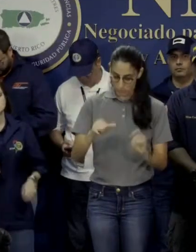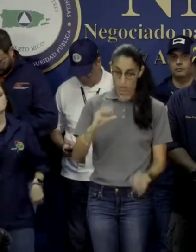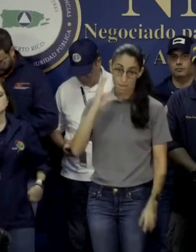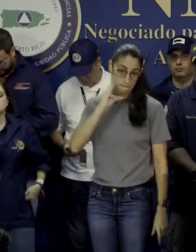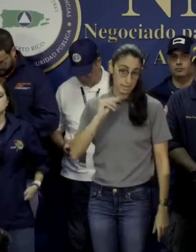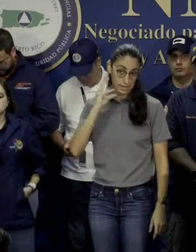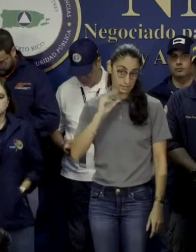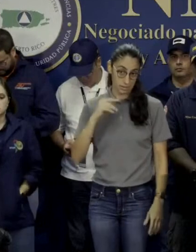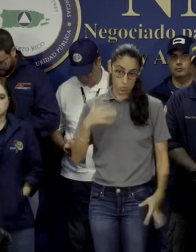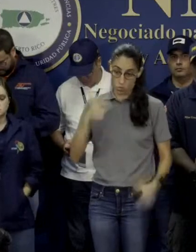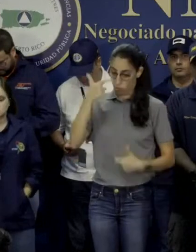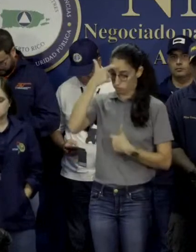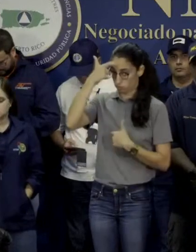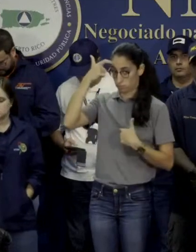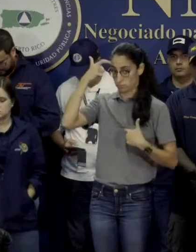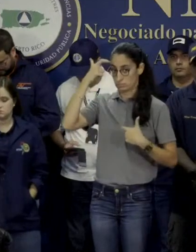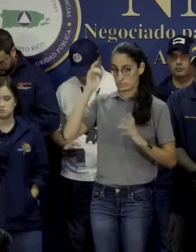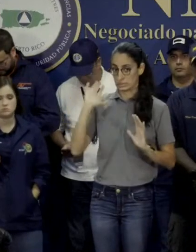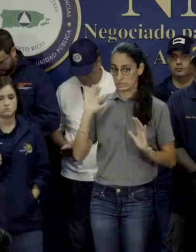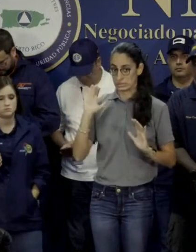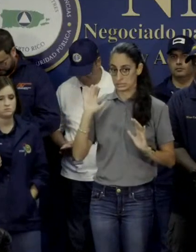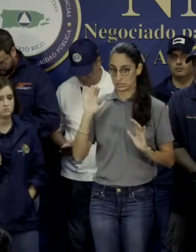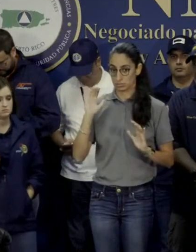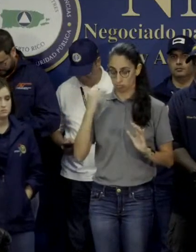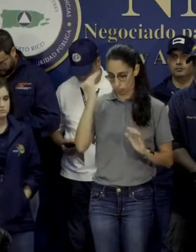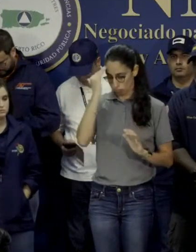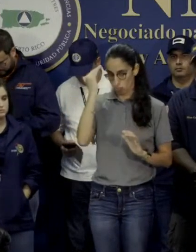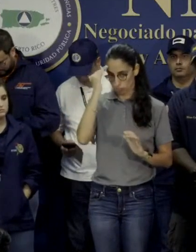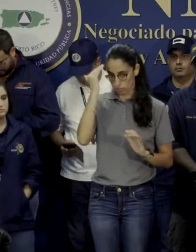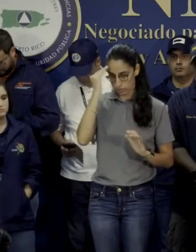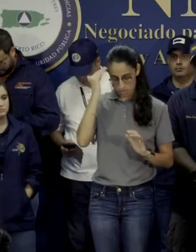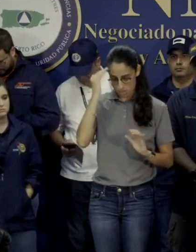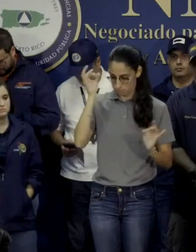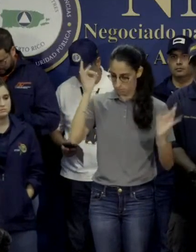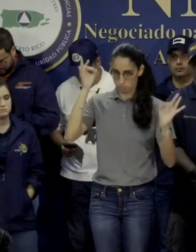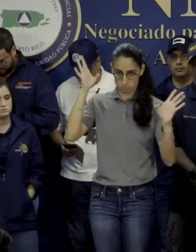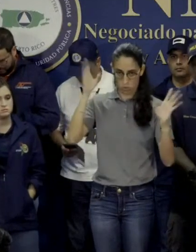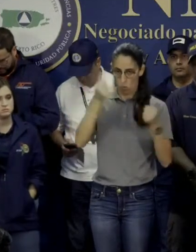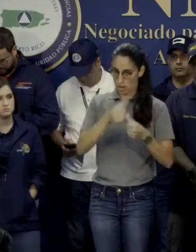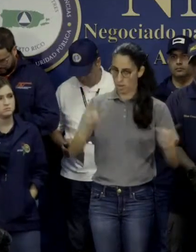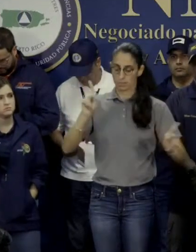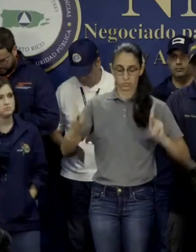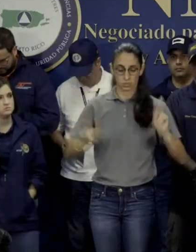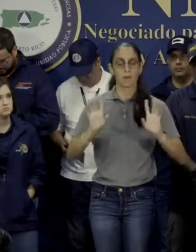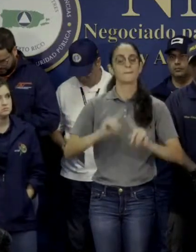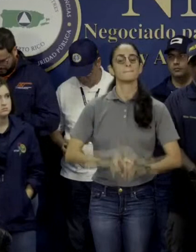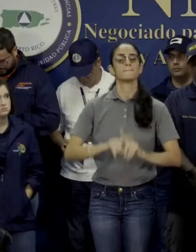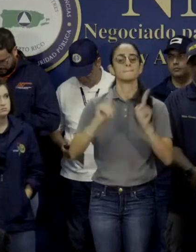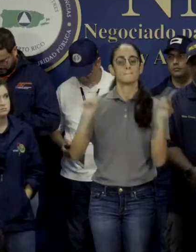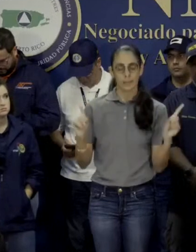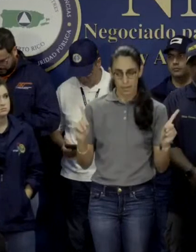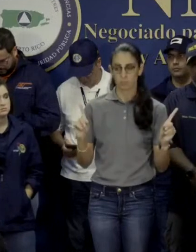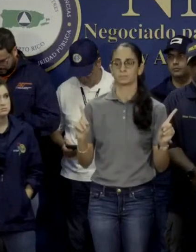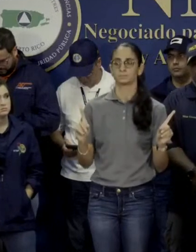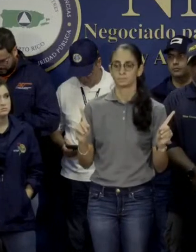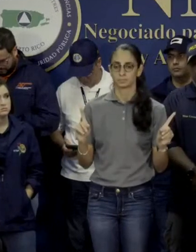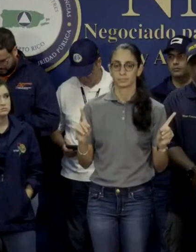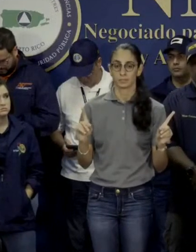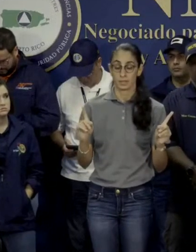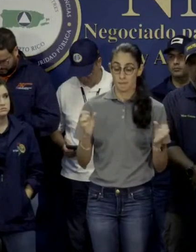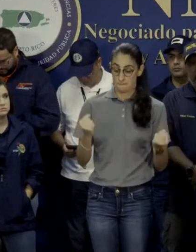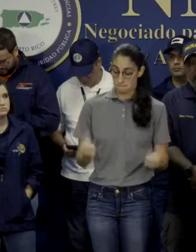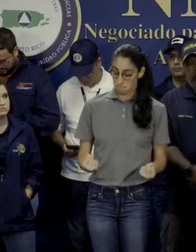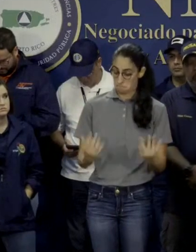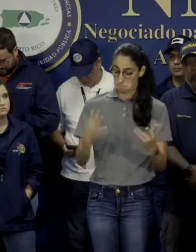experiencia, estoy seguro que extremadamente desagradable para cualquiera. Pero otra vez, la cantidad